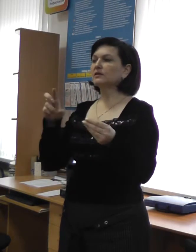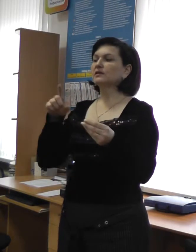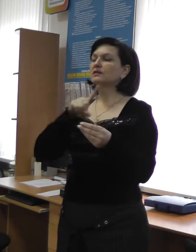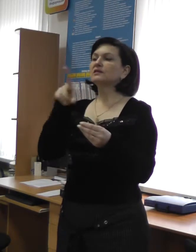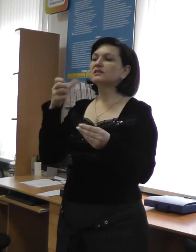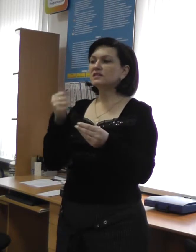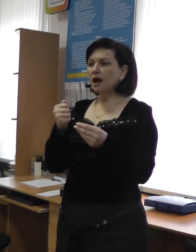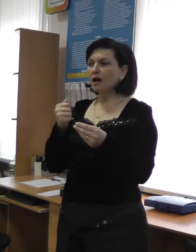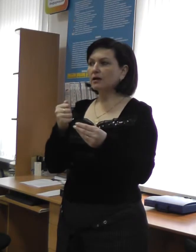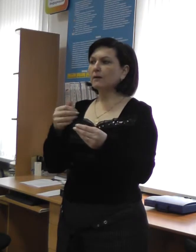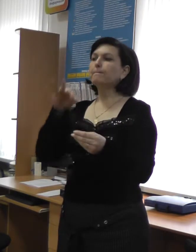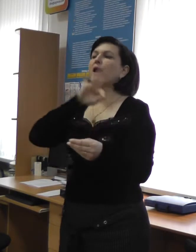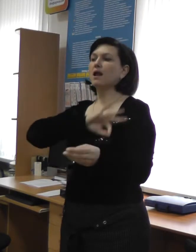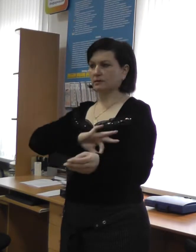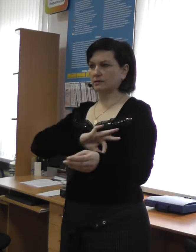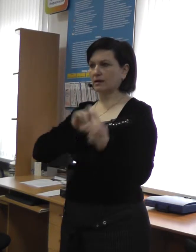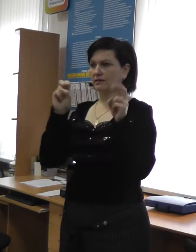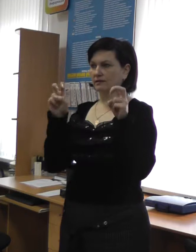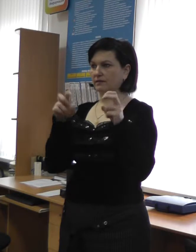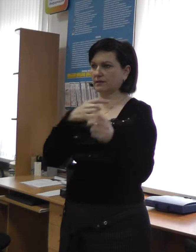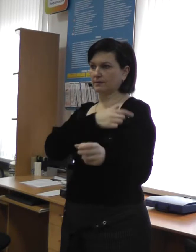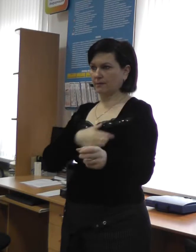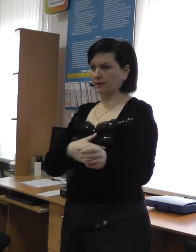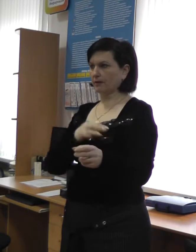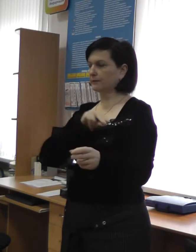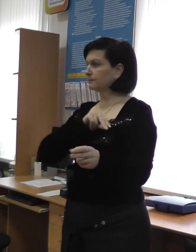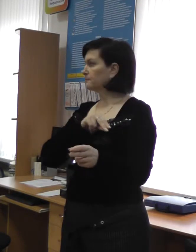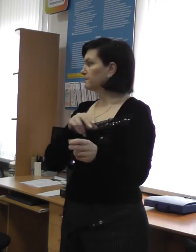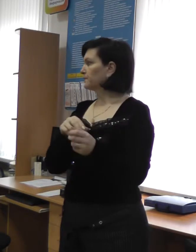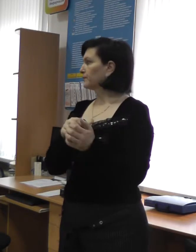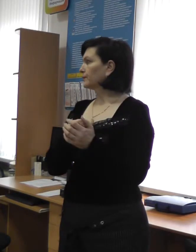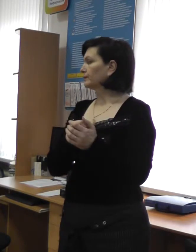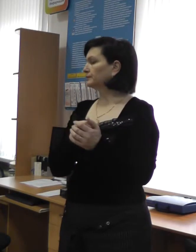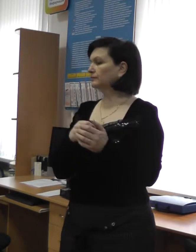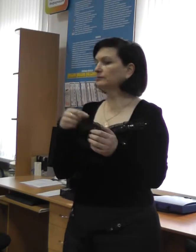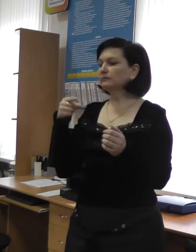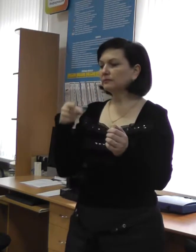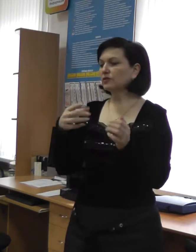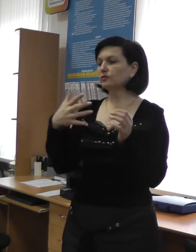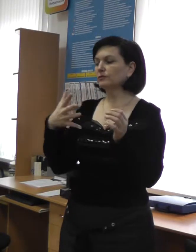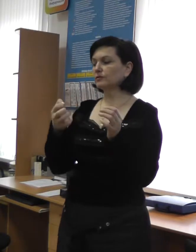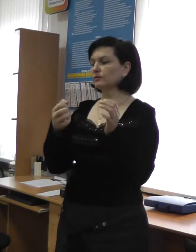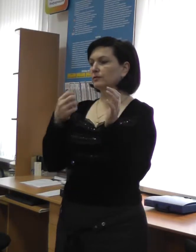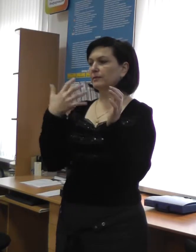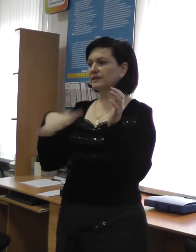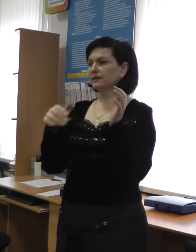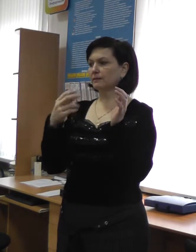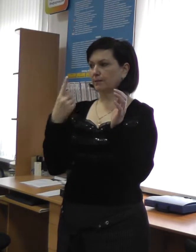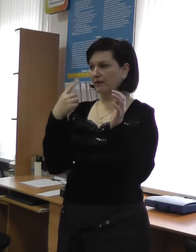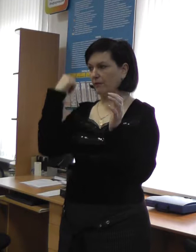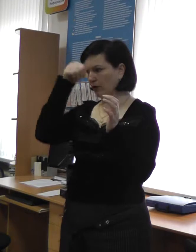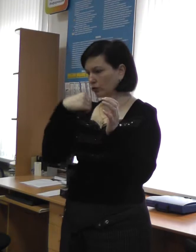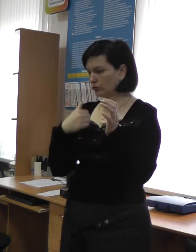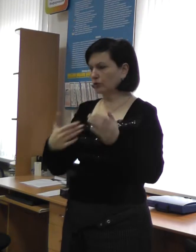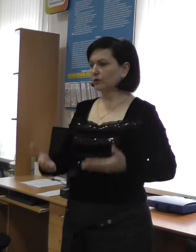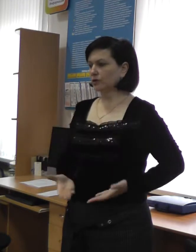полезное». За верную службу России кавказский наместник Воронцов в 1851 году разрешил пятигорскому